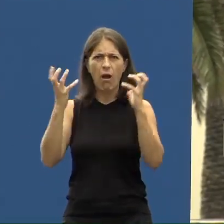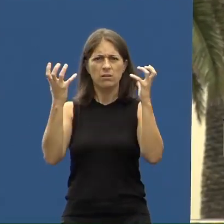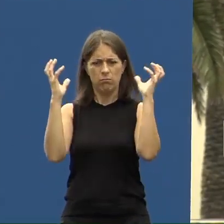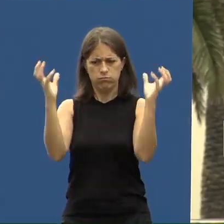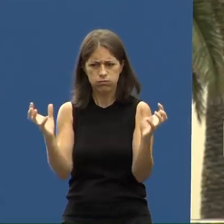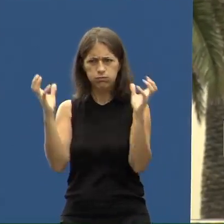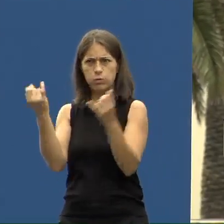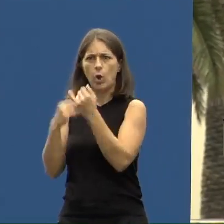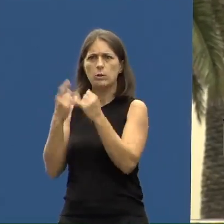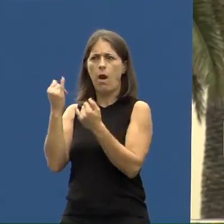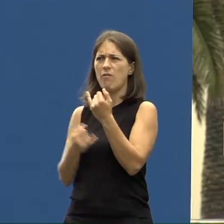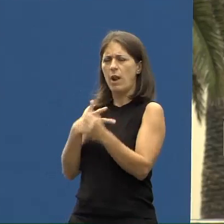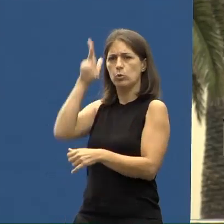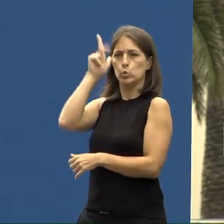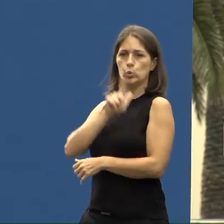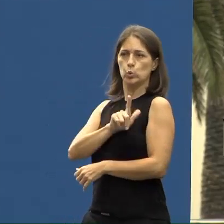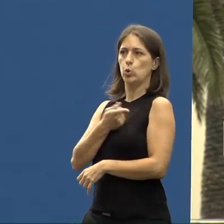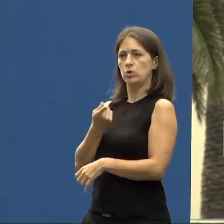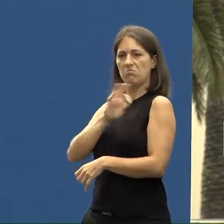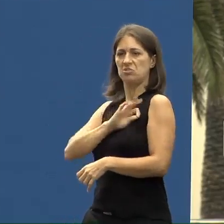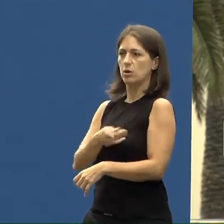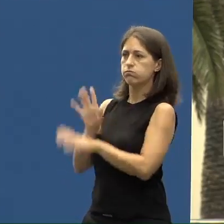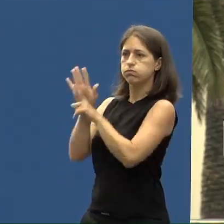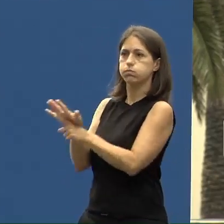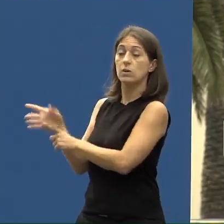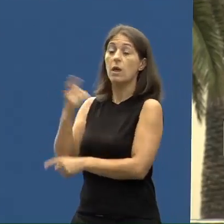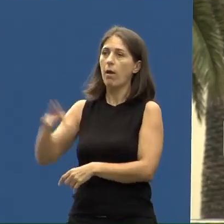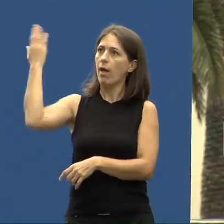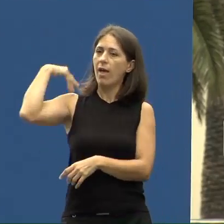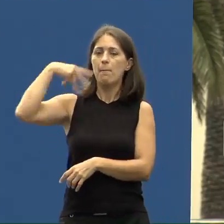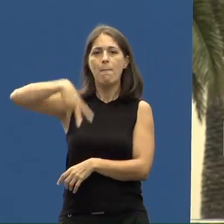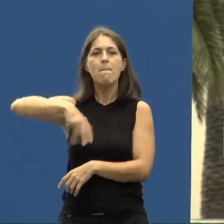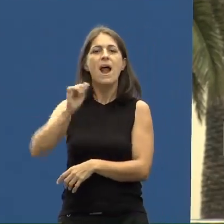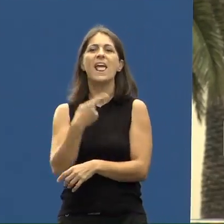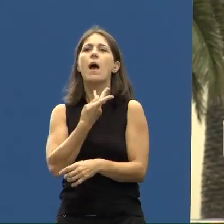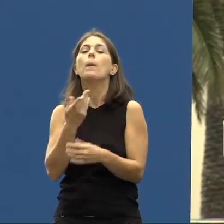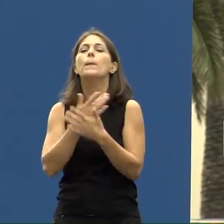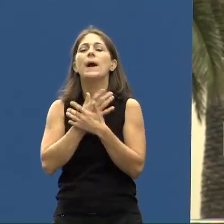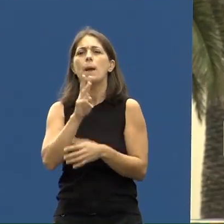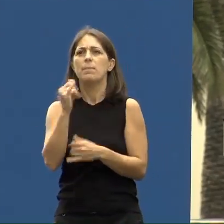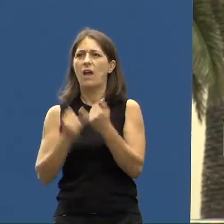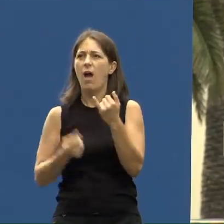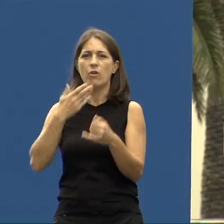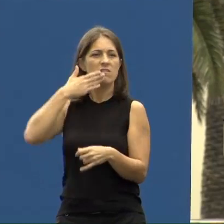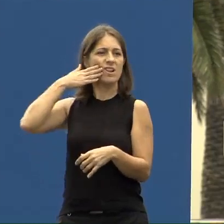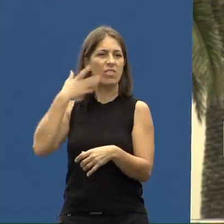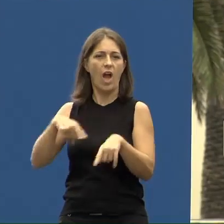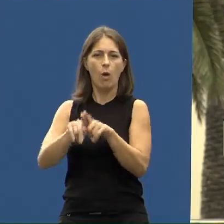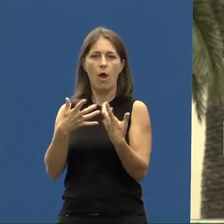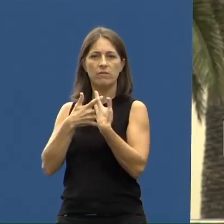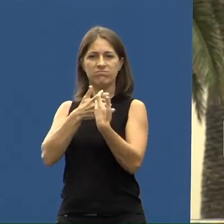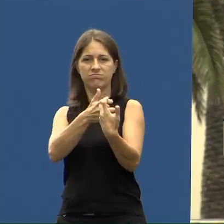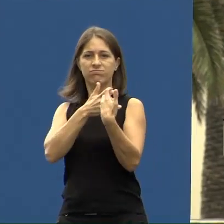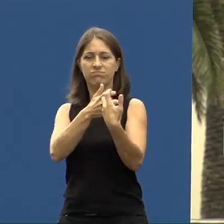cos privilexios feudais. Pola xustiza foi que María Pita defendeu esta cidade con total dignidade fronte a aqueles que querían